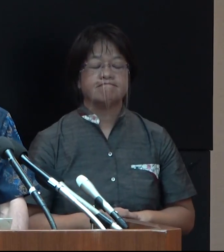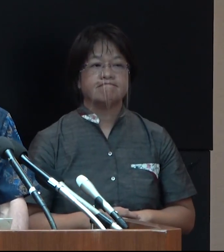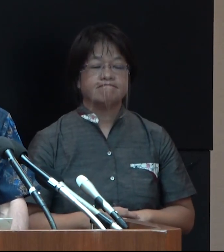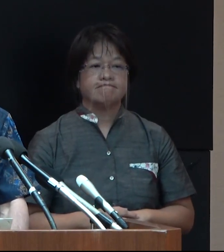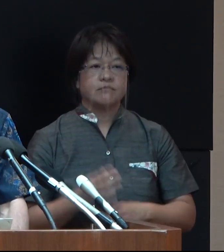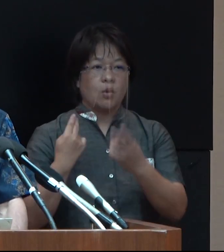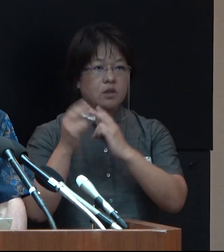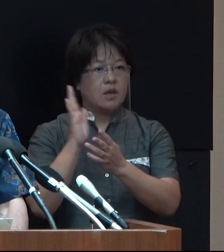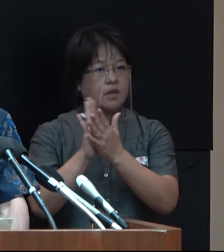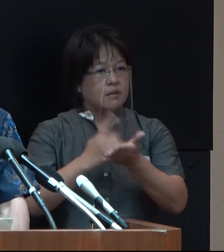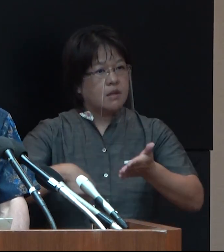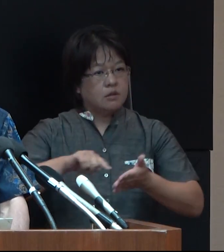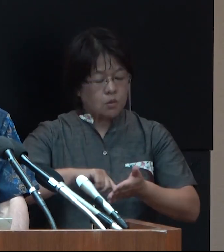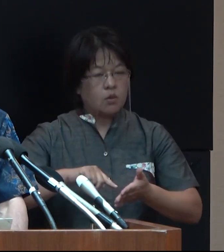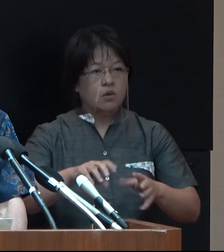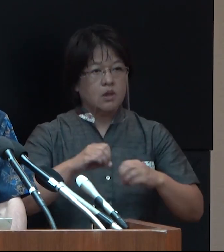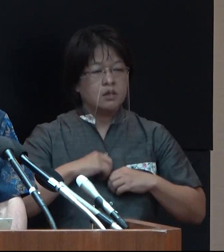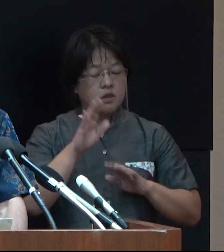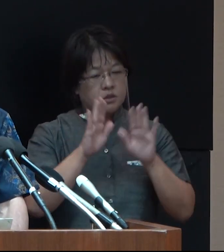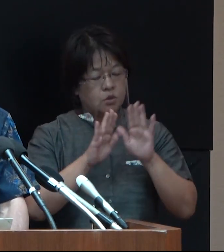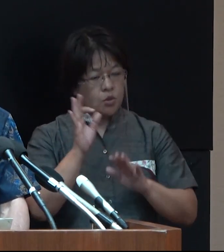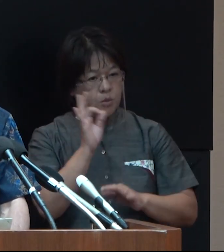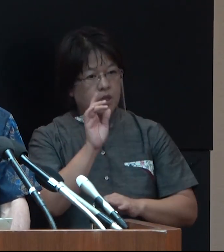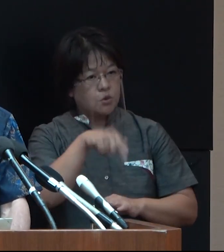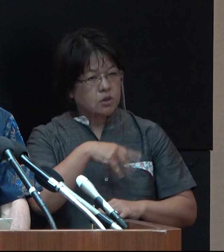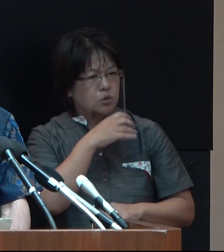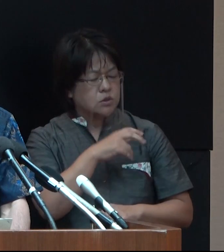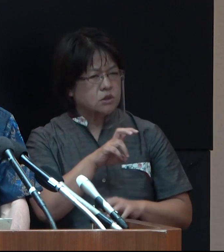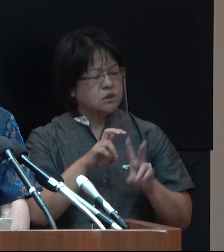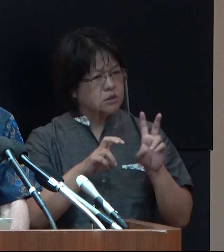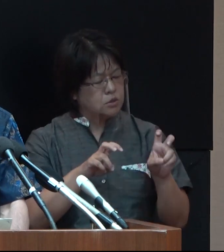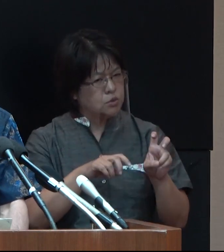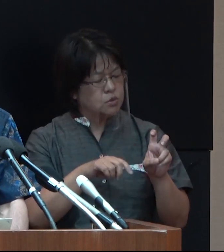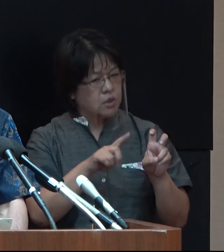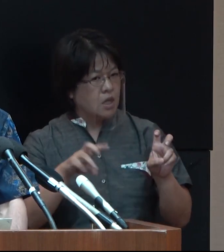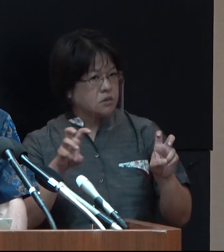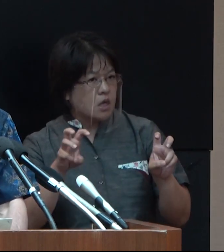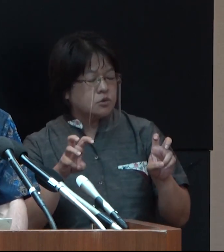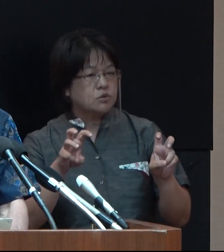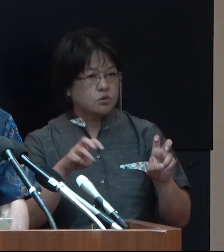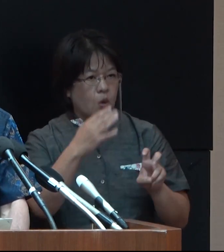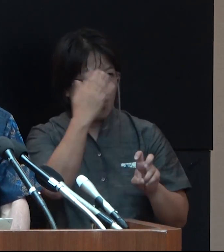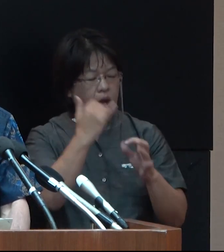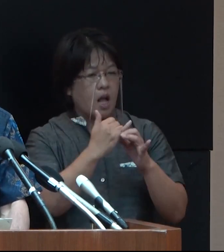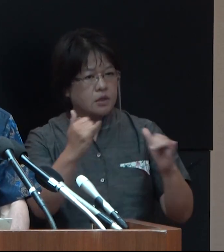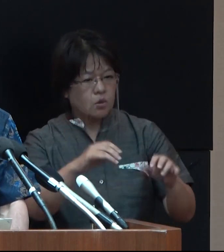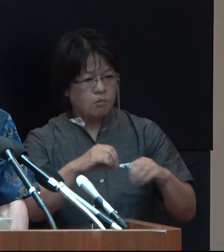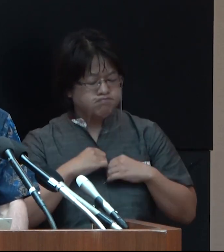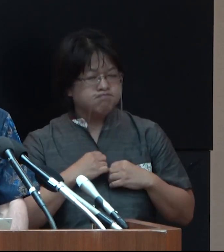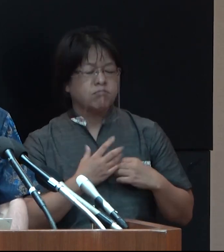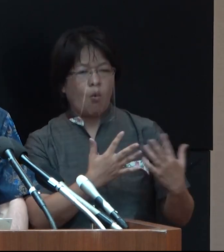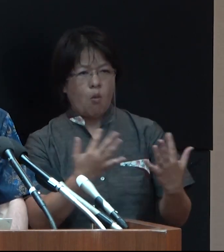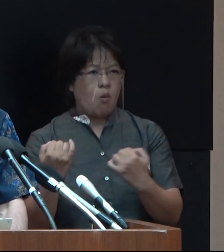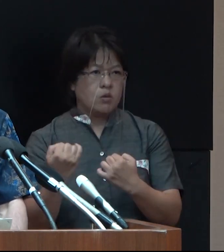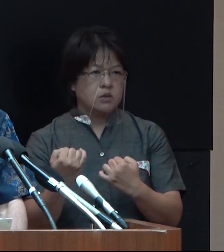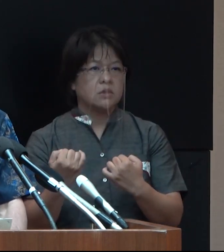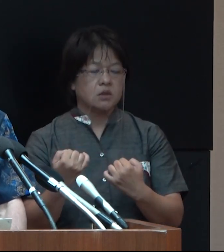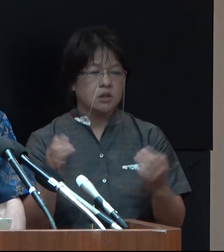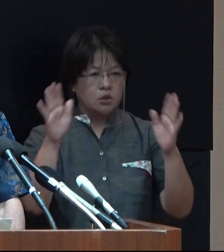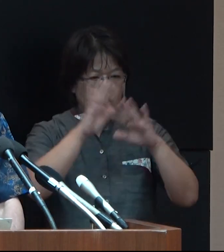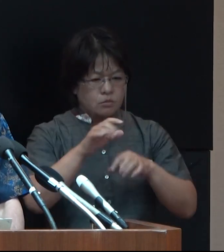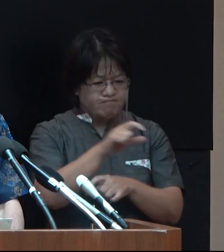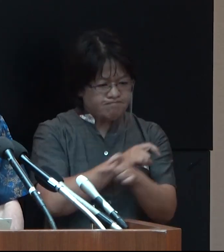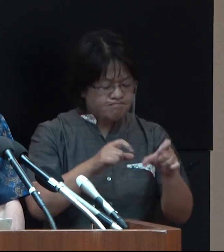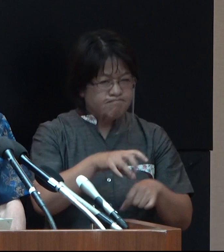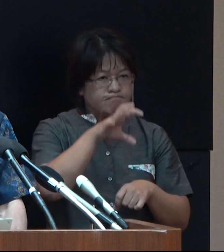県内の感染状況を見ると、20代、30代以下の若年層への感染が多いこと、夜の繁華街